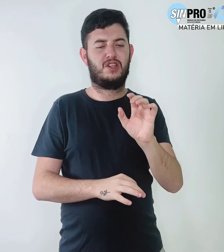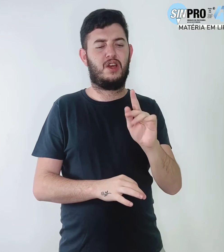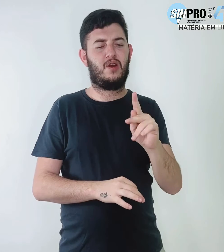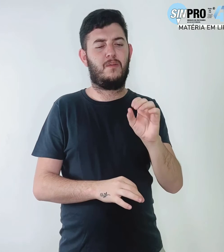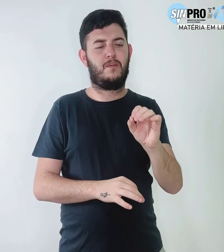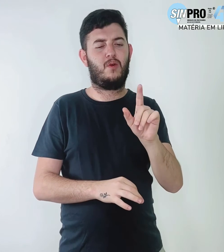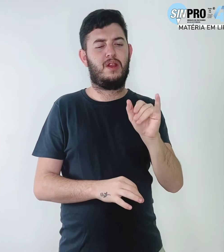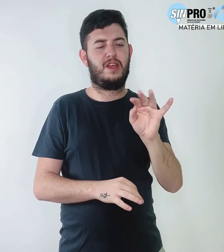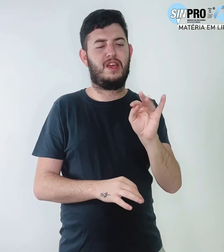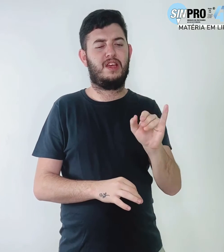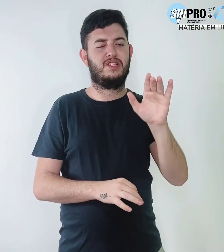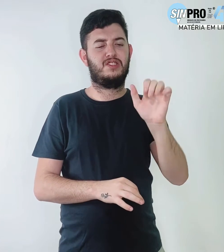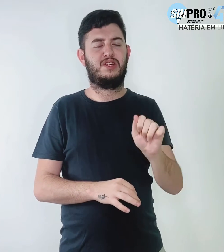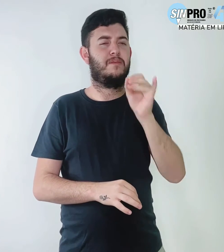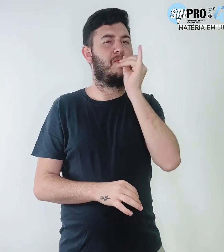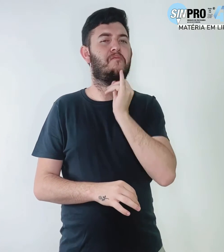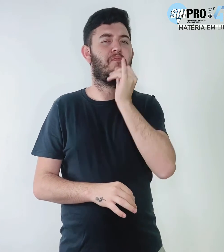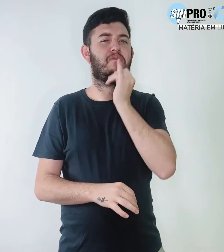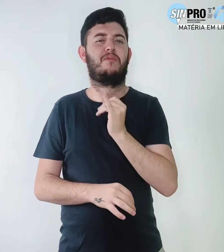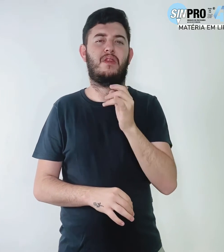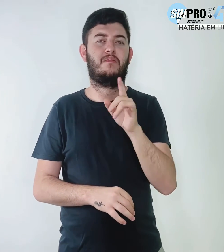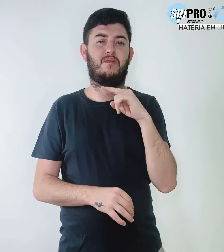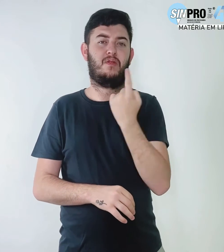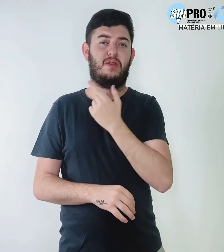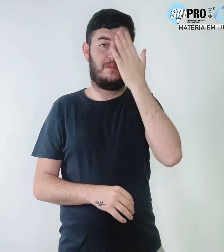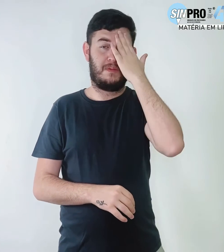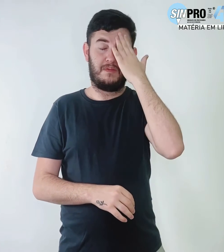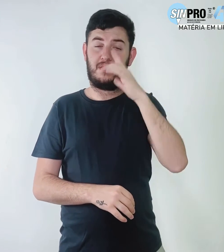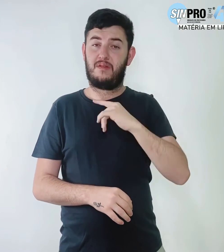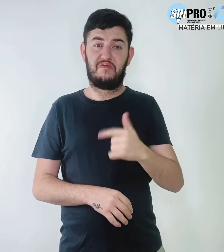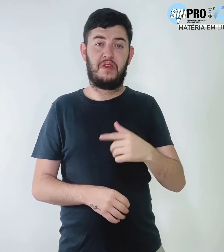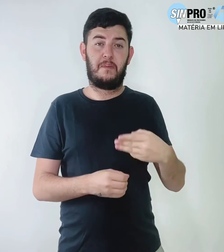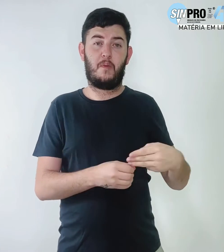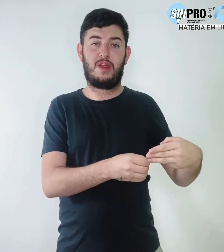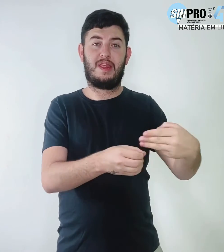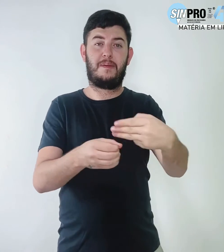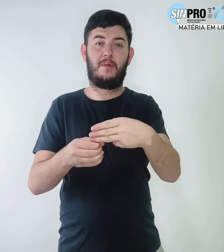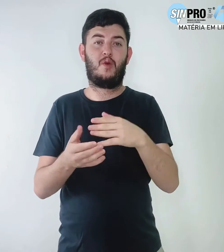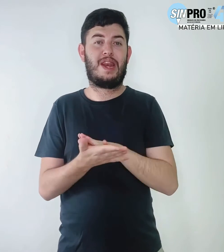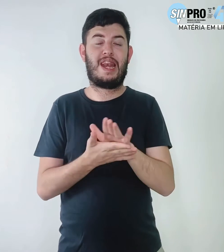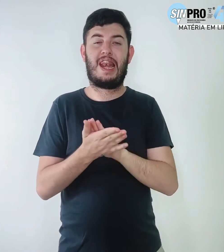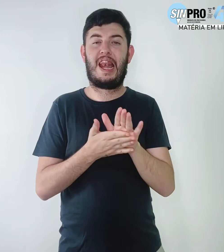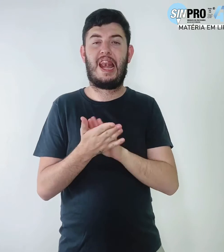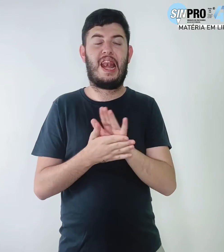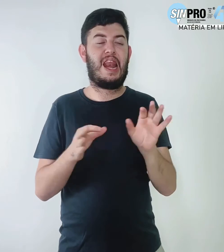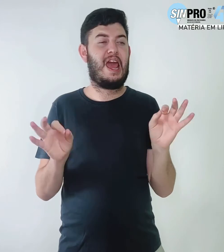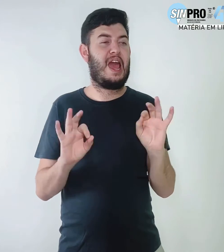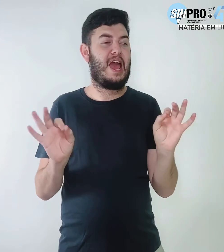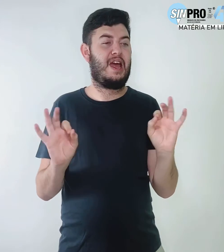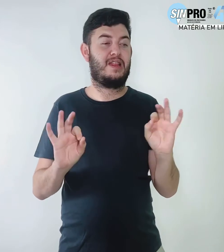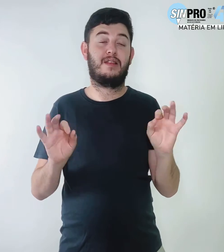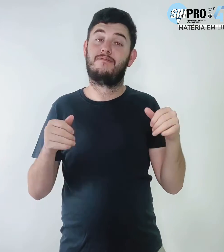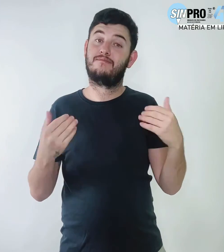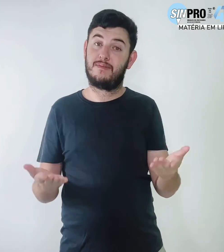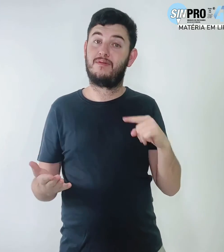geopolítica, como, por exemplo, o fato de não ter municípios. Isto, segundo ele,